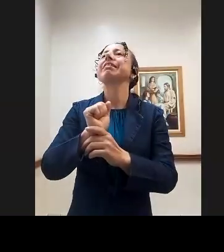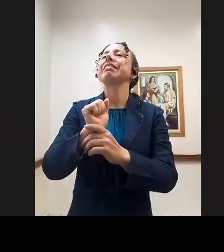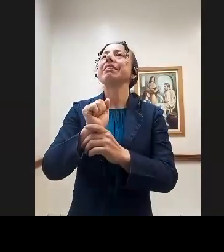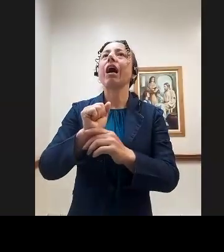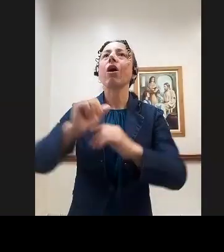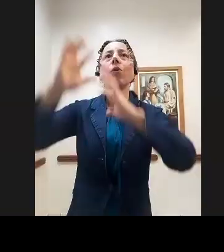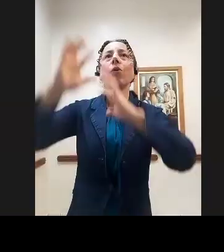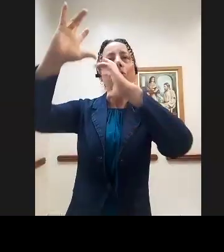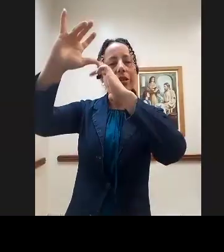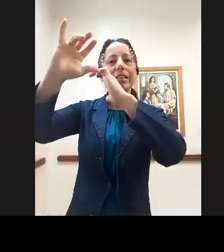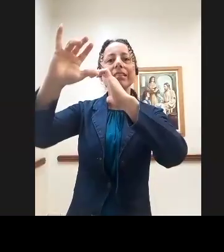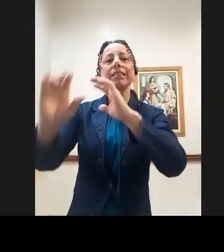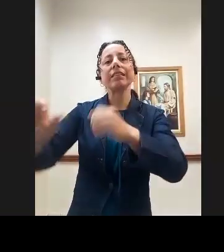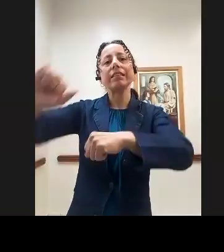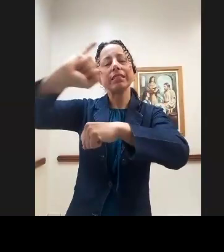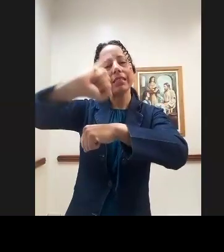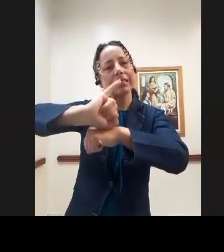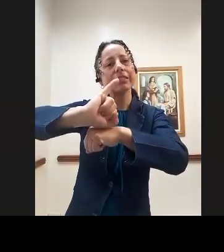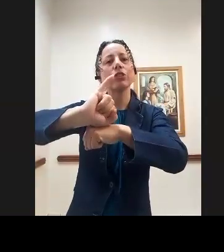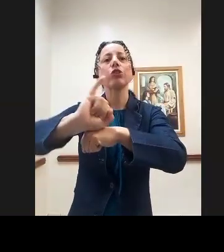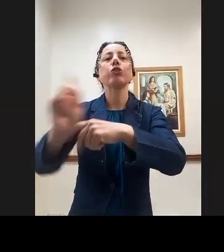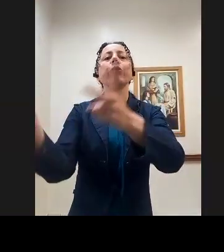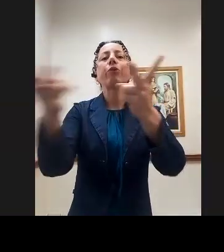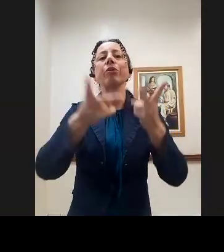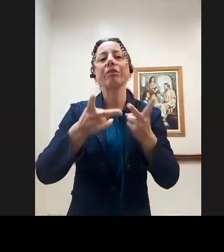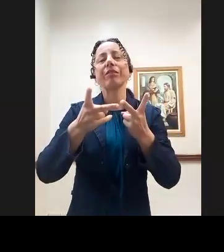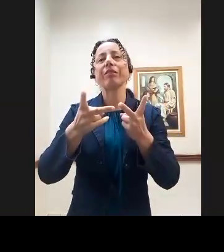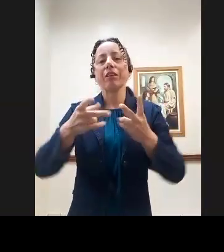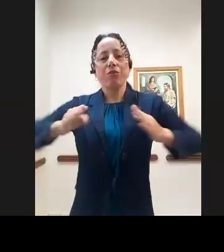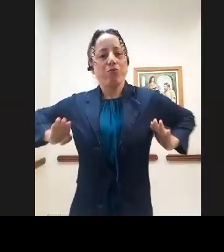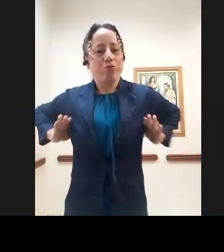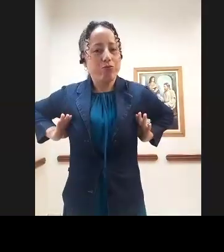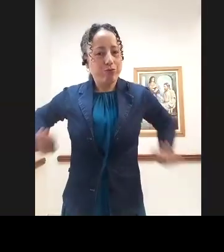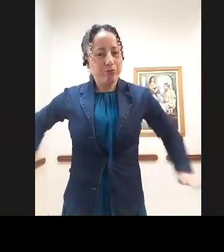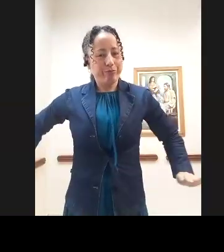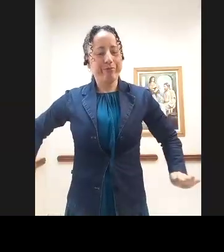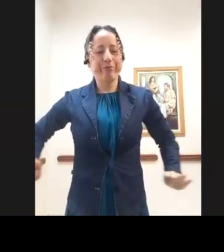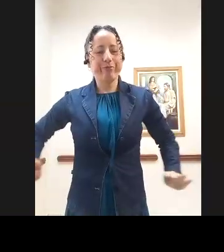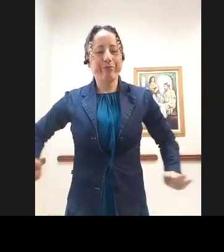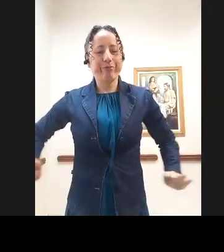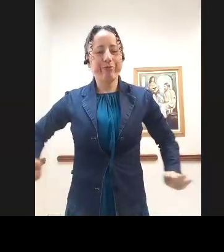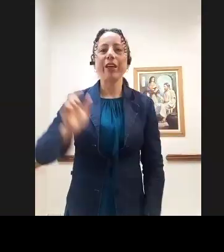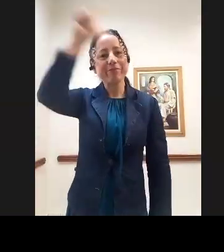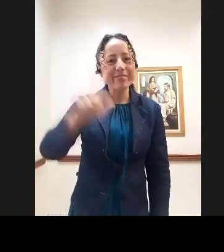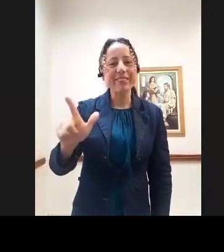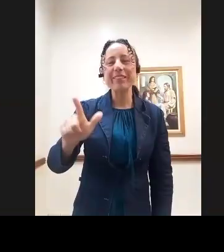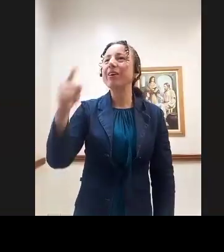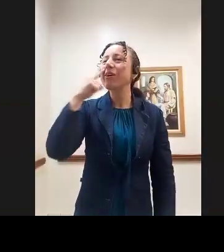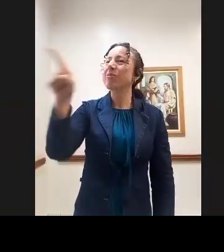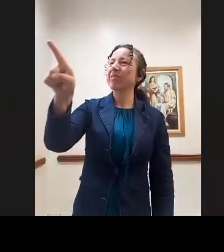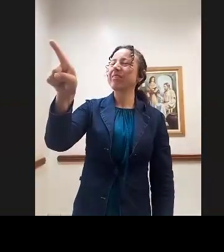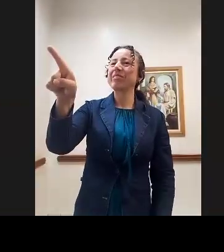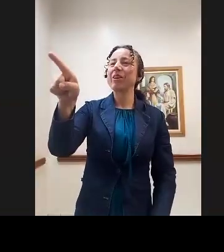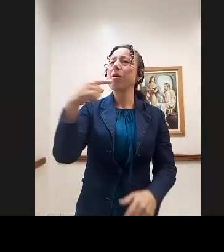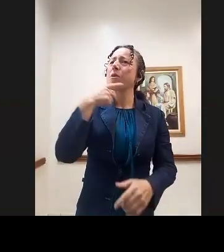disse para ela: Ô Elisbeth, eu acho tão lindo azul, e esse vestido seu ficou perfeito em você. Ela falou assim: